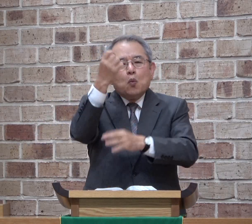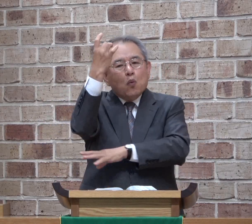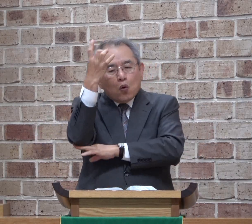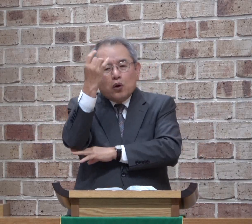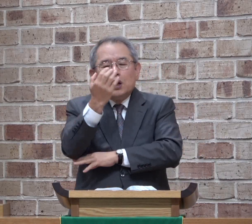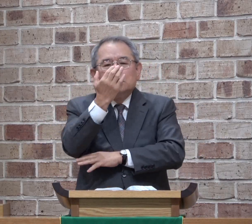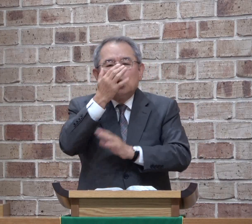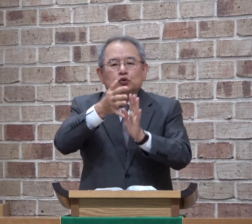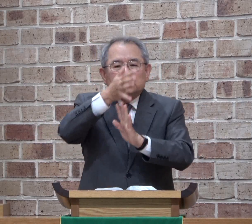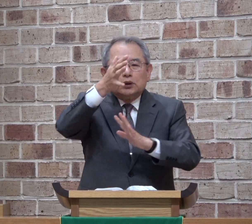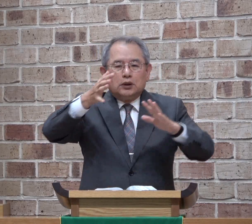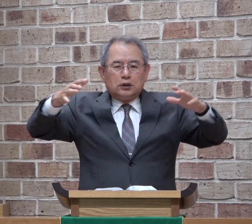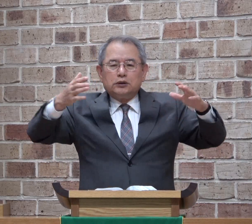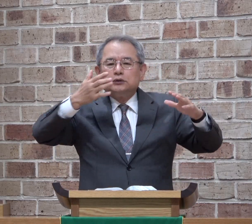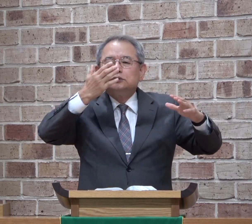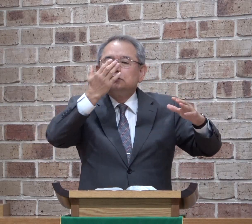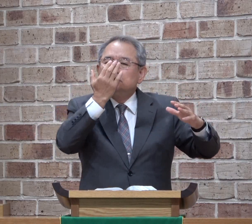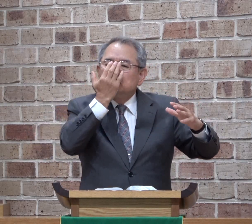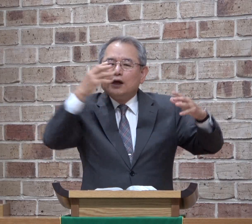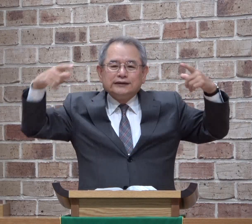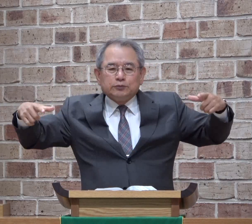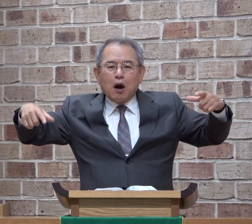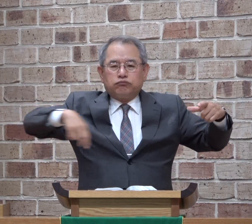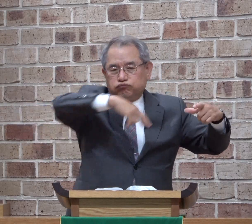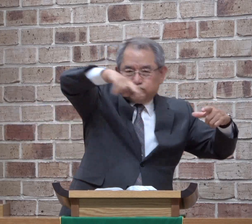예수님은 원래 유대 지방에서